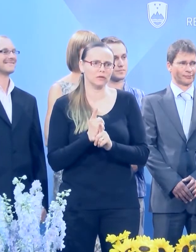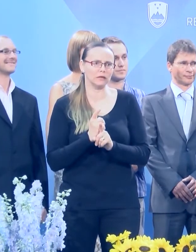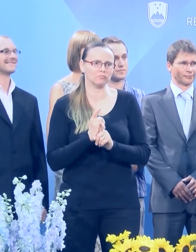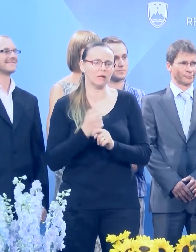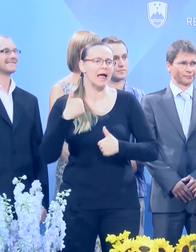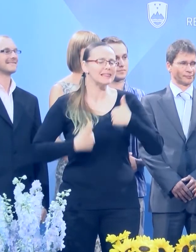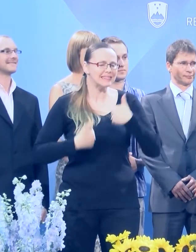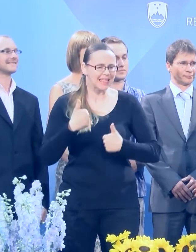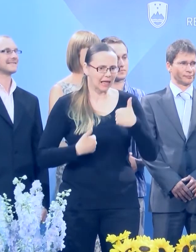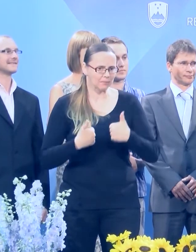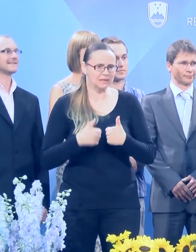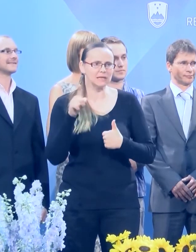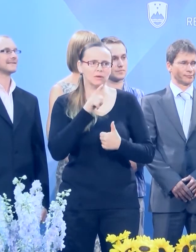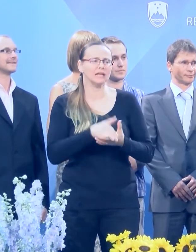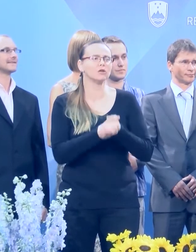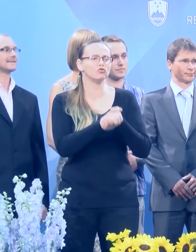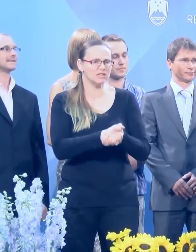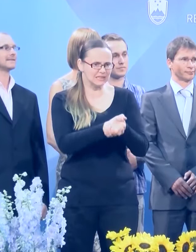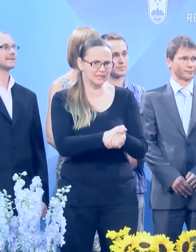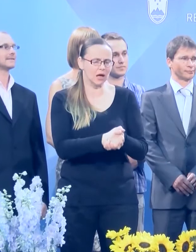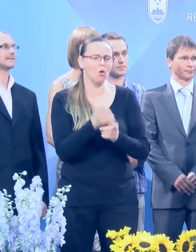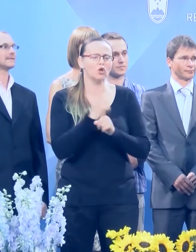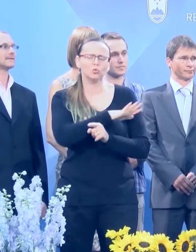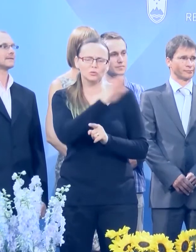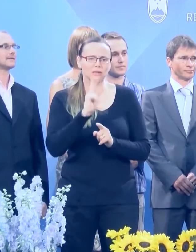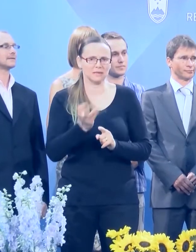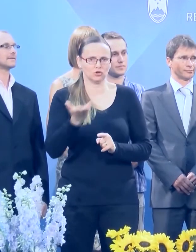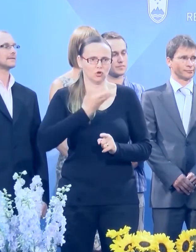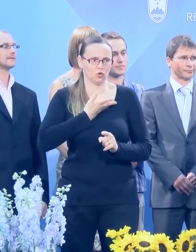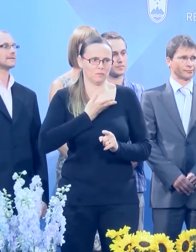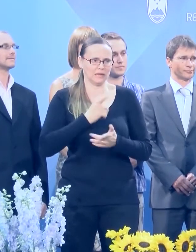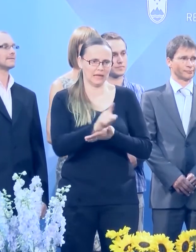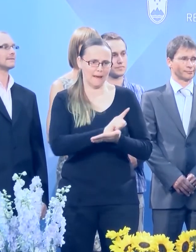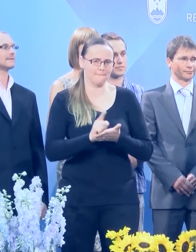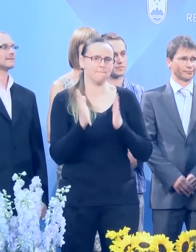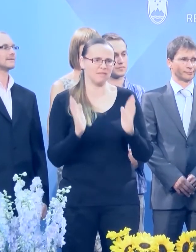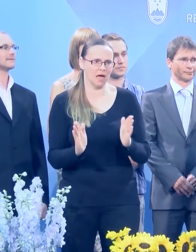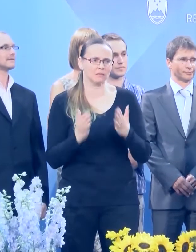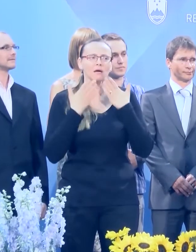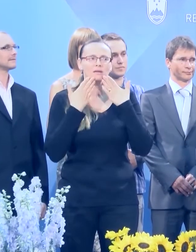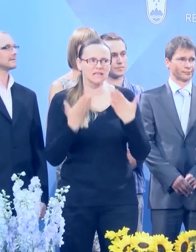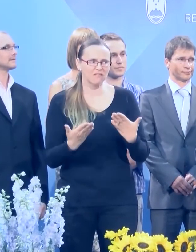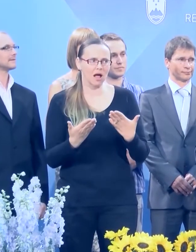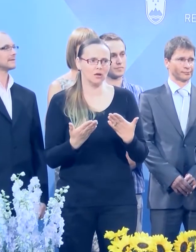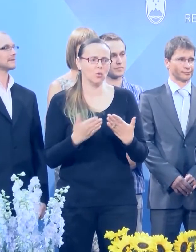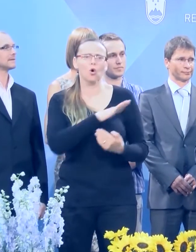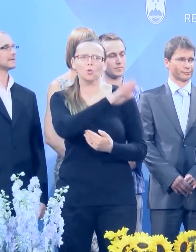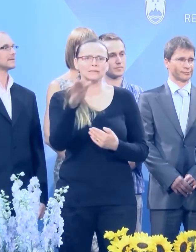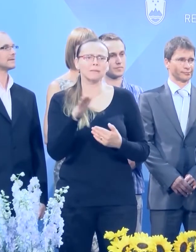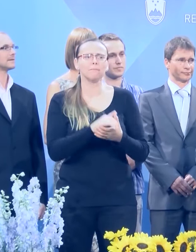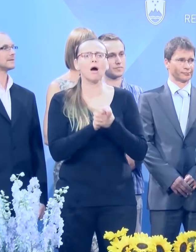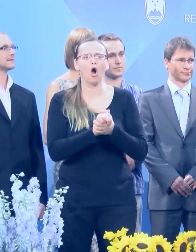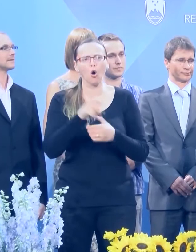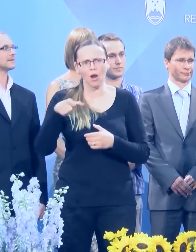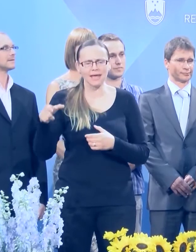tekmecem in čestitov vsem, ki so seveda dobili mandat. Zahvalil bi se vsem kolegom, ki